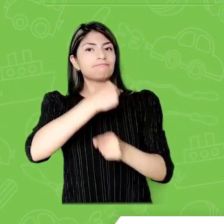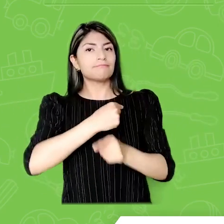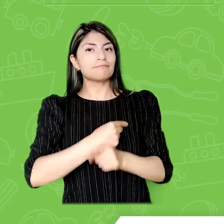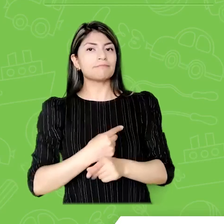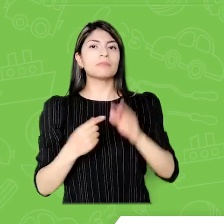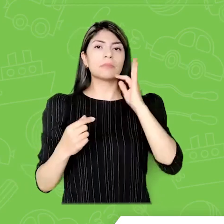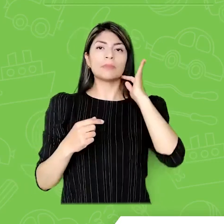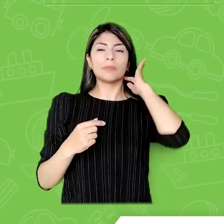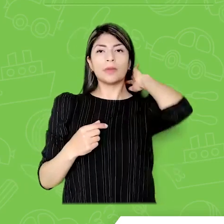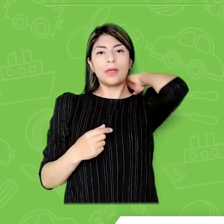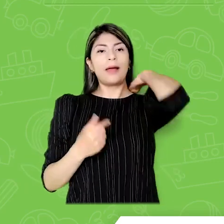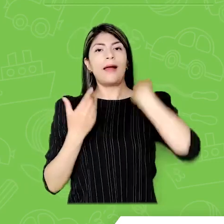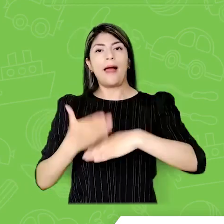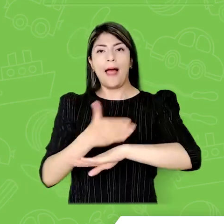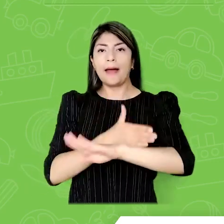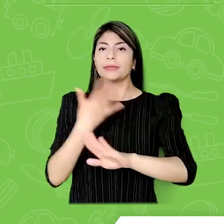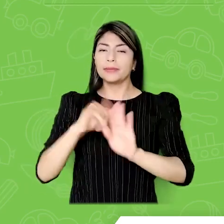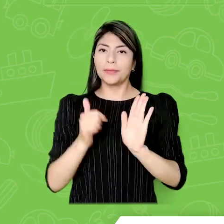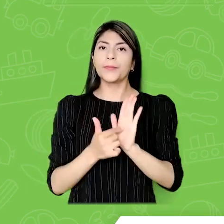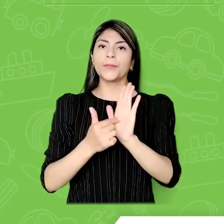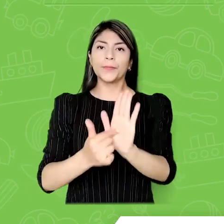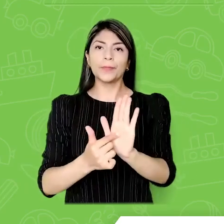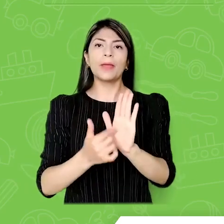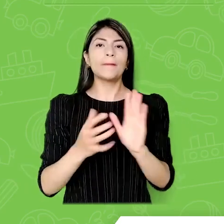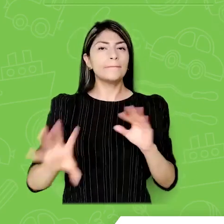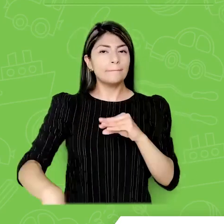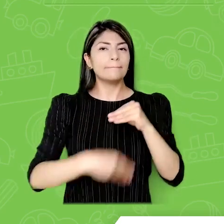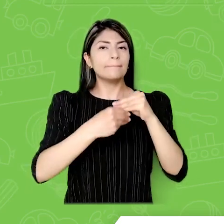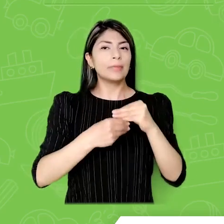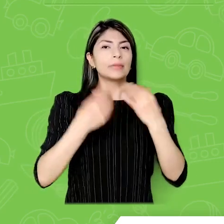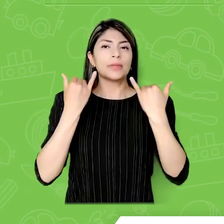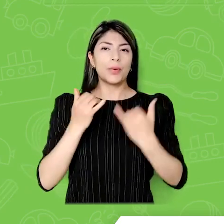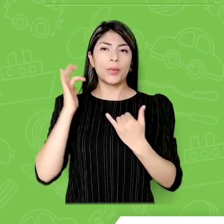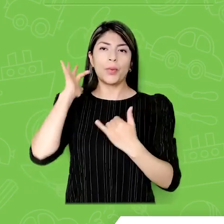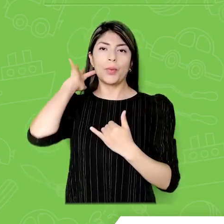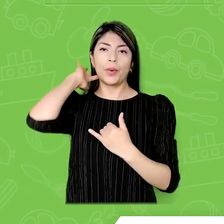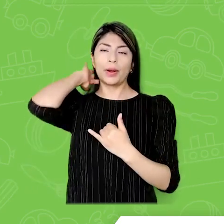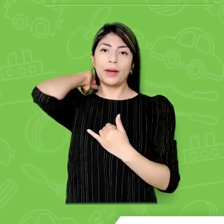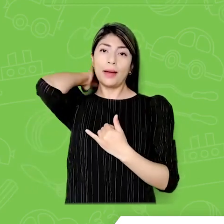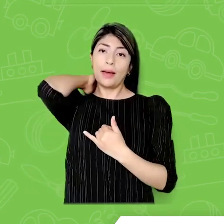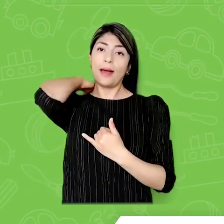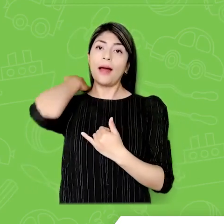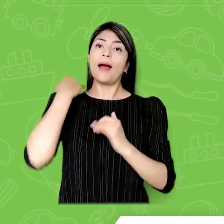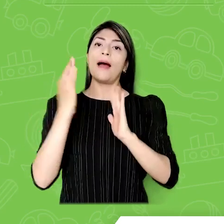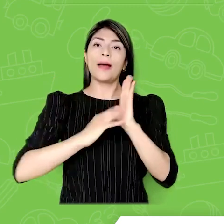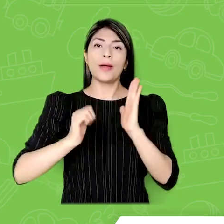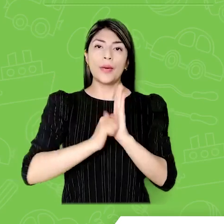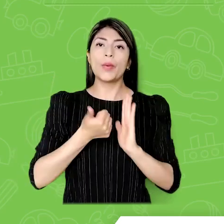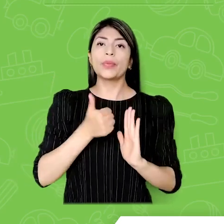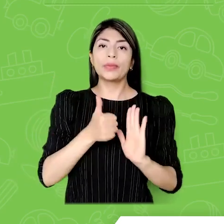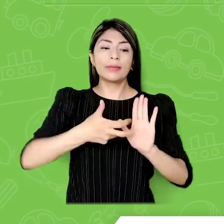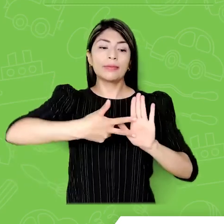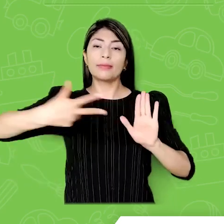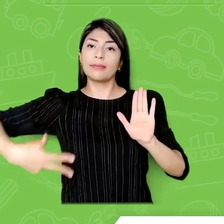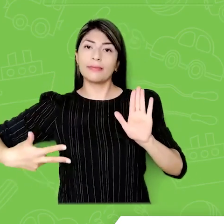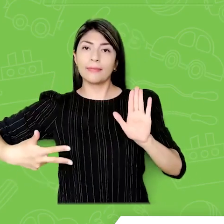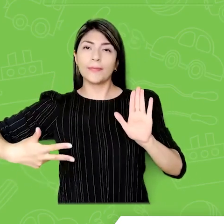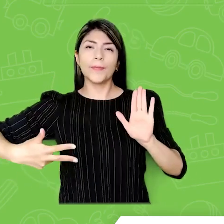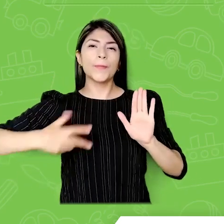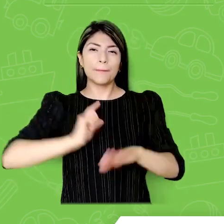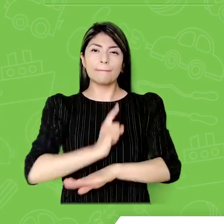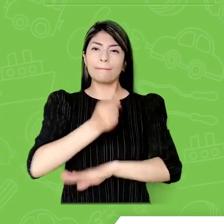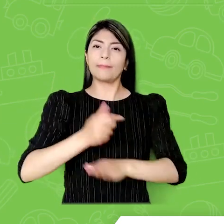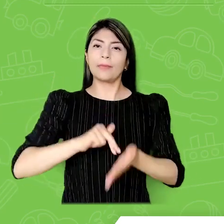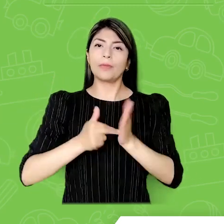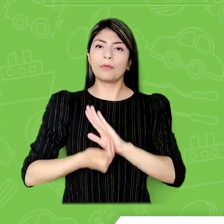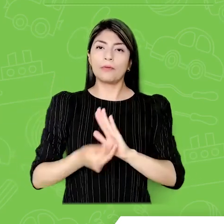las disposiciones del artículo 10 de la Constitución Política, la sola ciudadanía colombiana se considera suficiente para